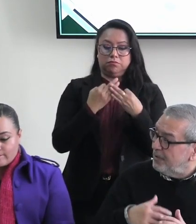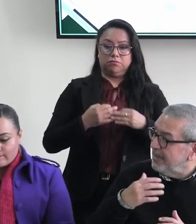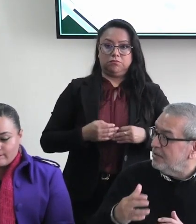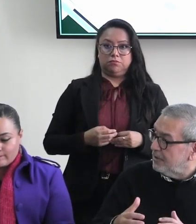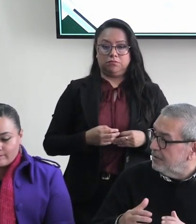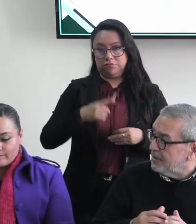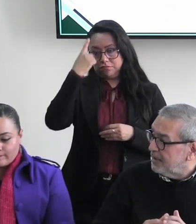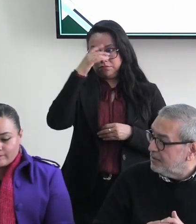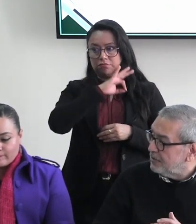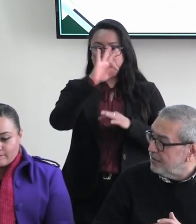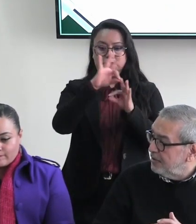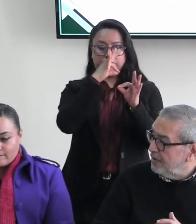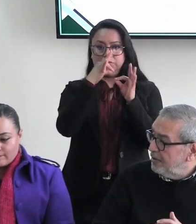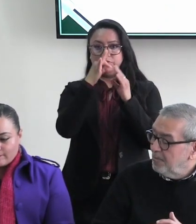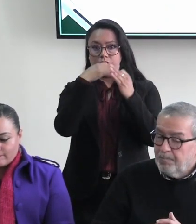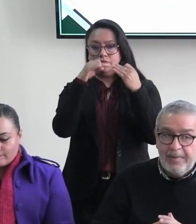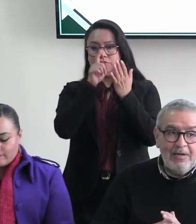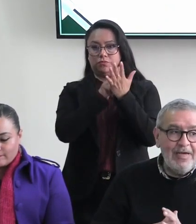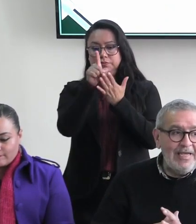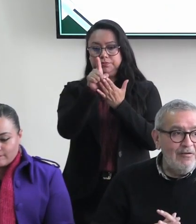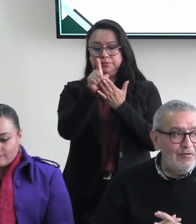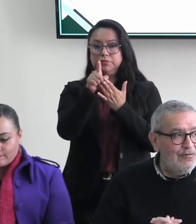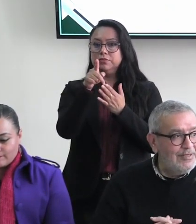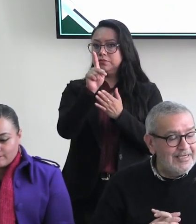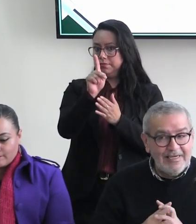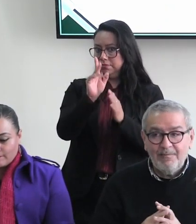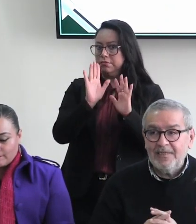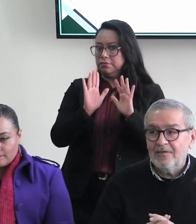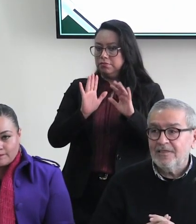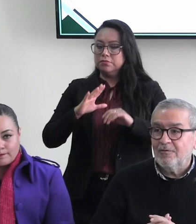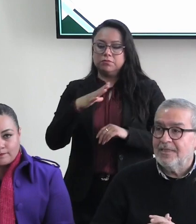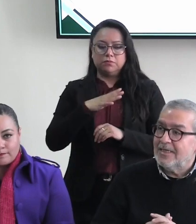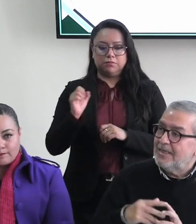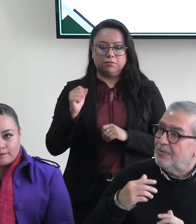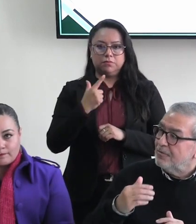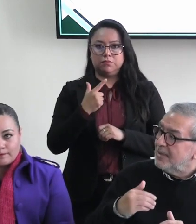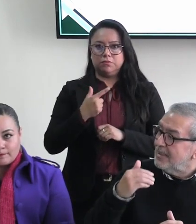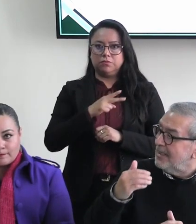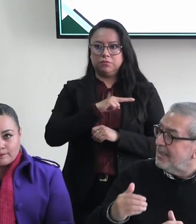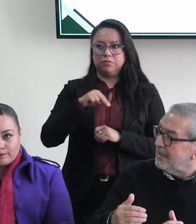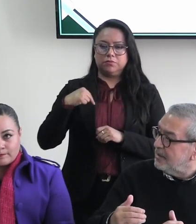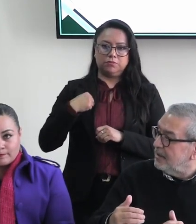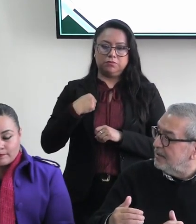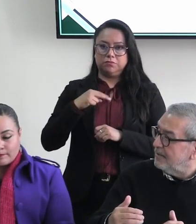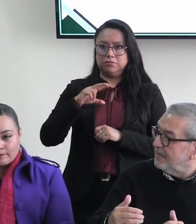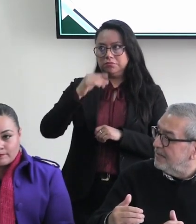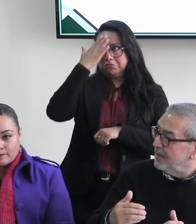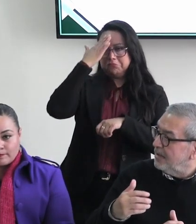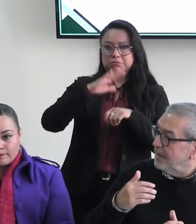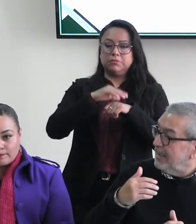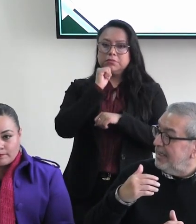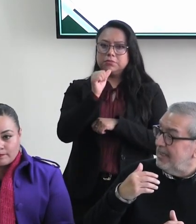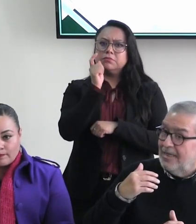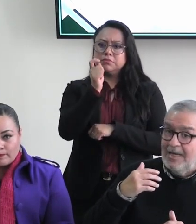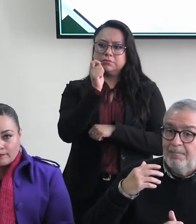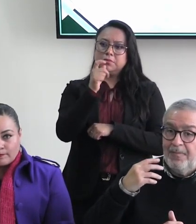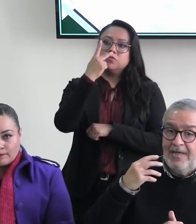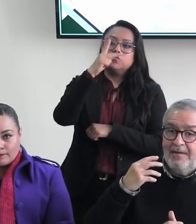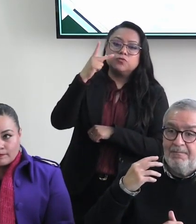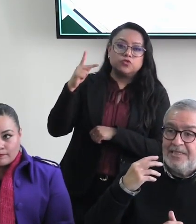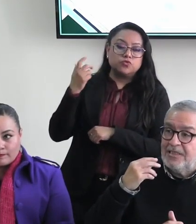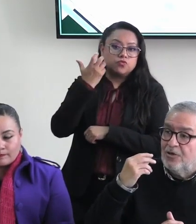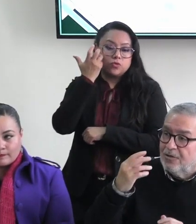al cumplimiento de los derechos. Pero hay algo con lo que generalmente no se cuenta, que es la voluntad de la gente y